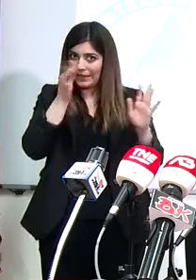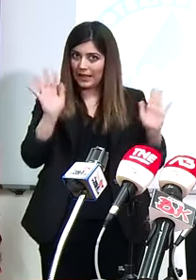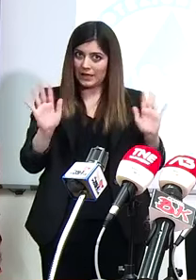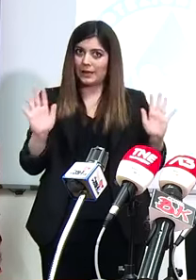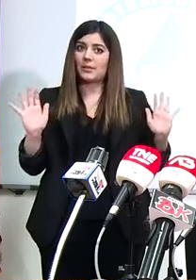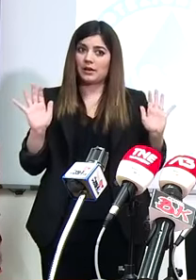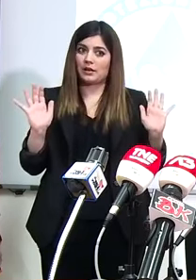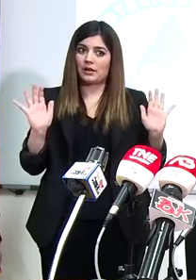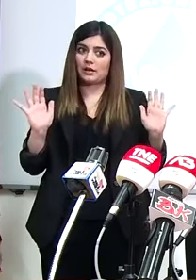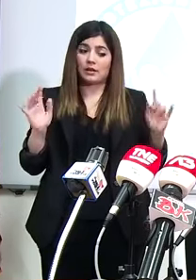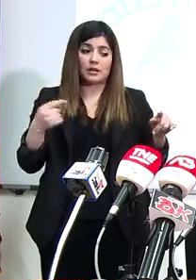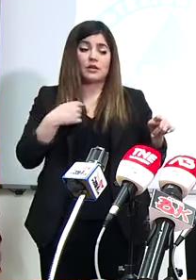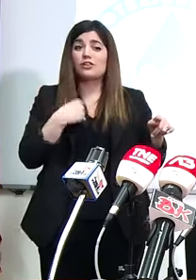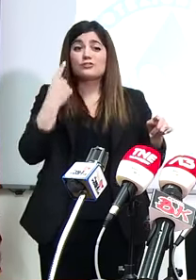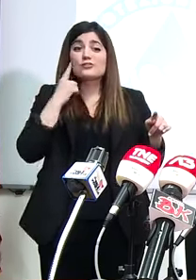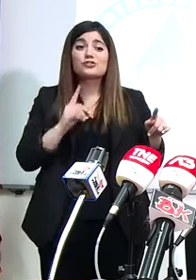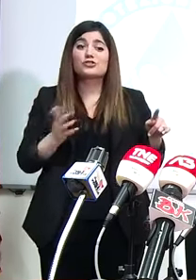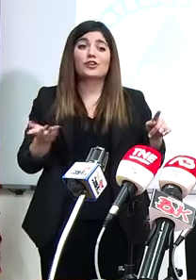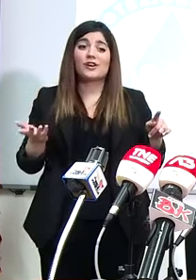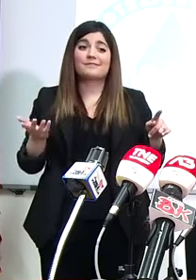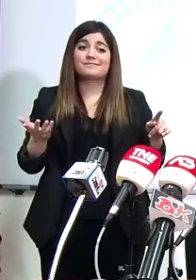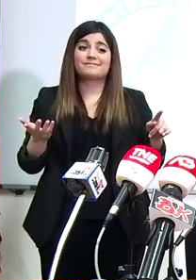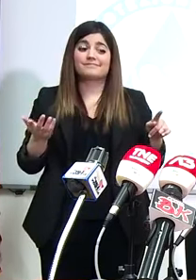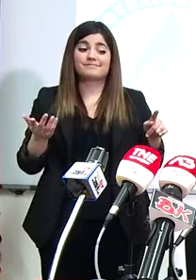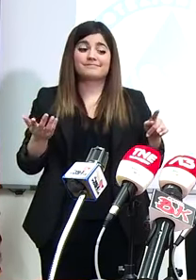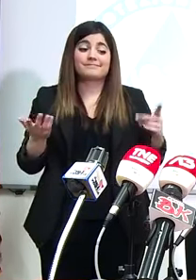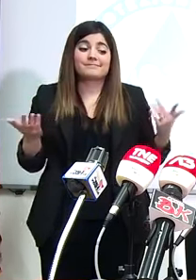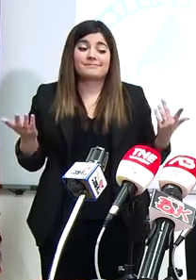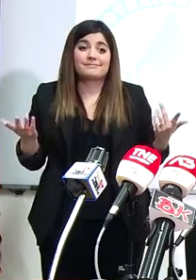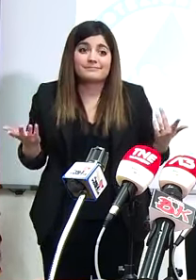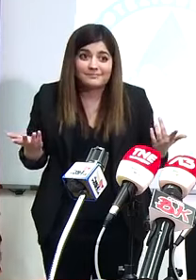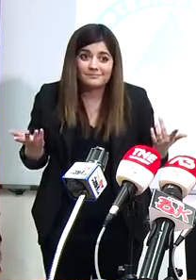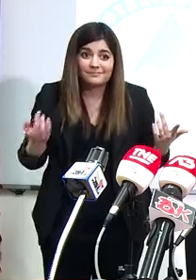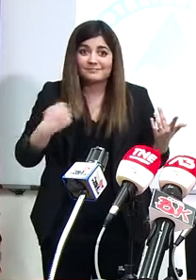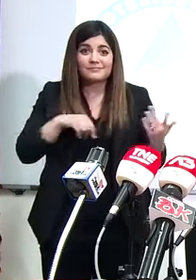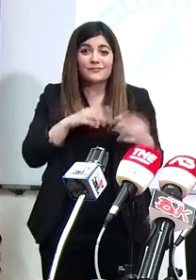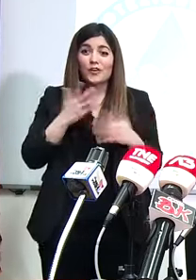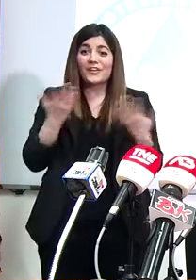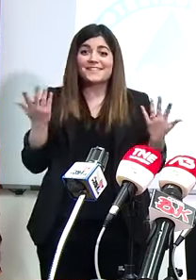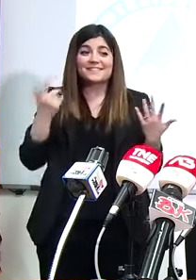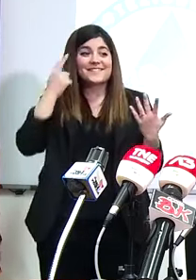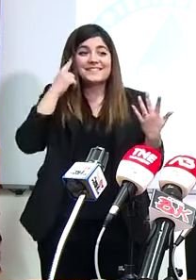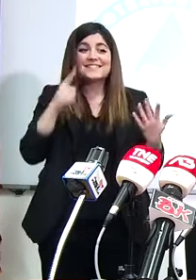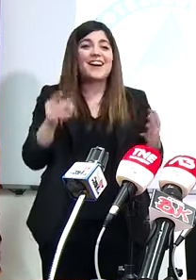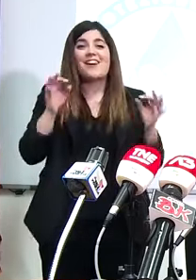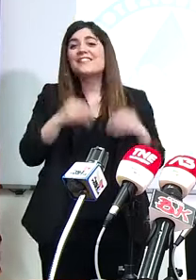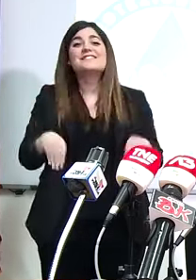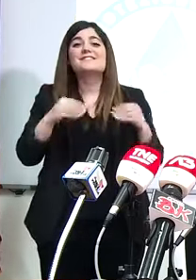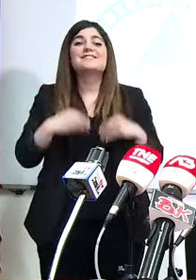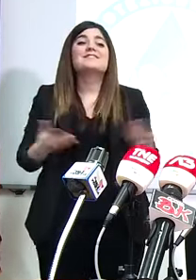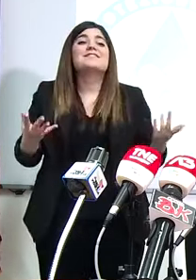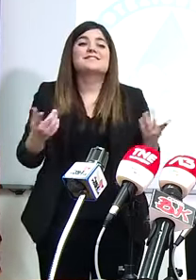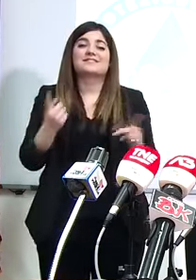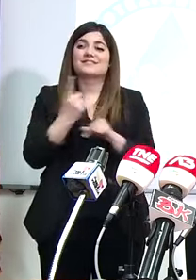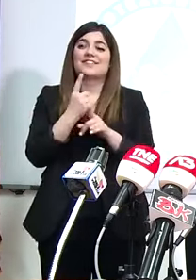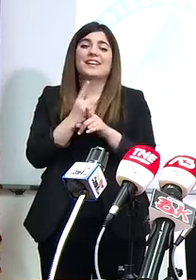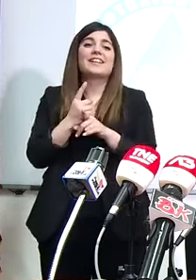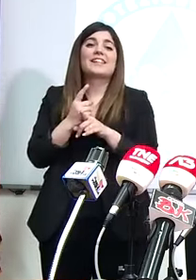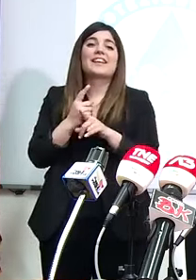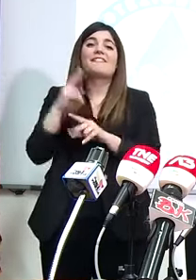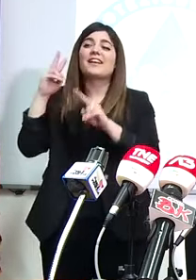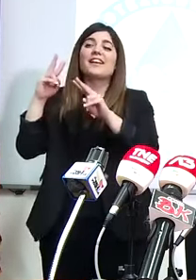stiamo raccontando non rientra nelle nostre facoltà riuscire a capirlo c'è bisogno che siano gli inquirenti che facciano le verifiche non